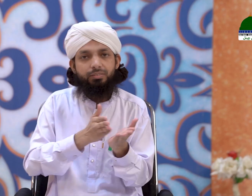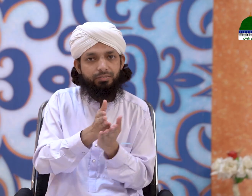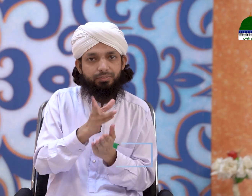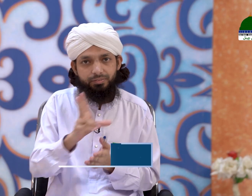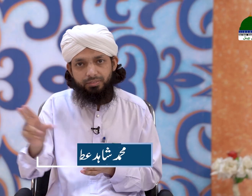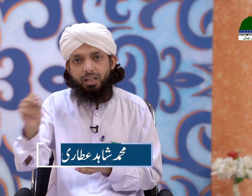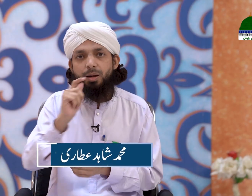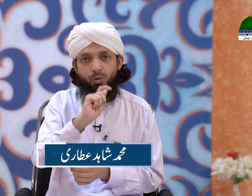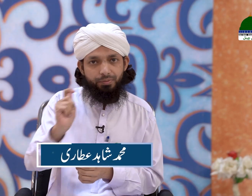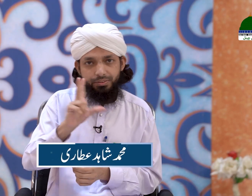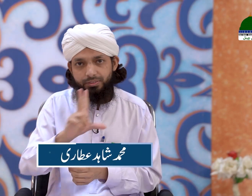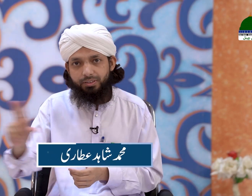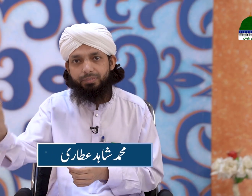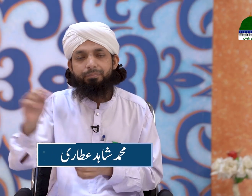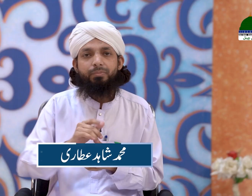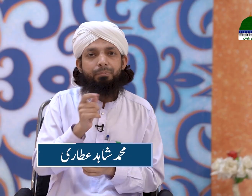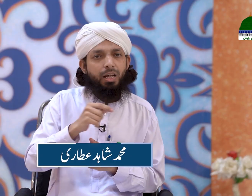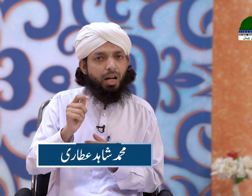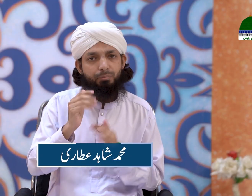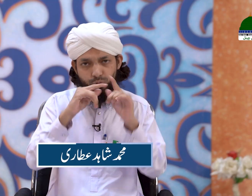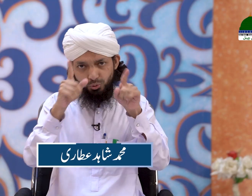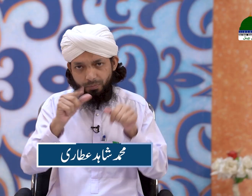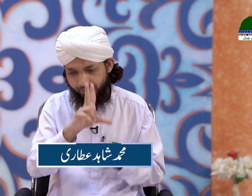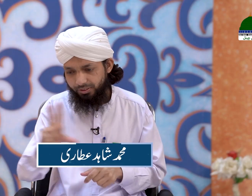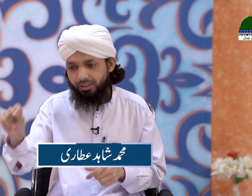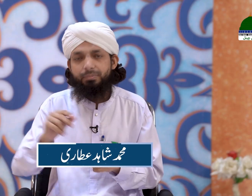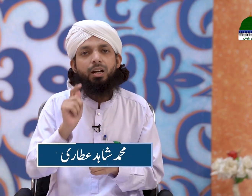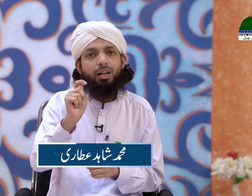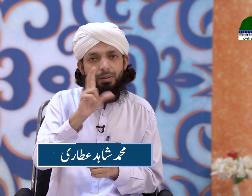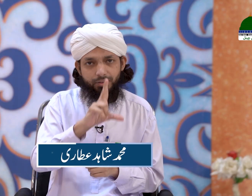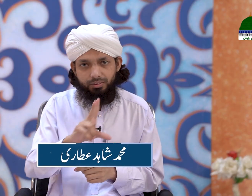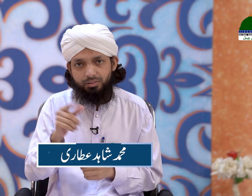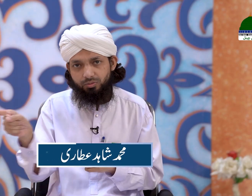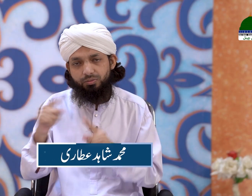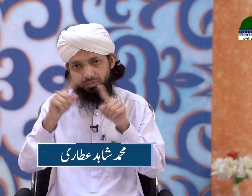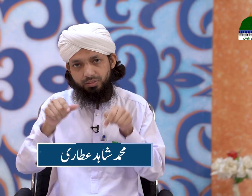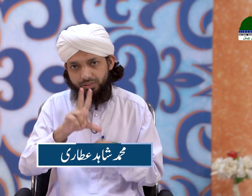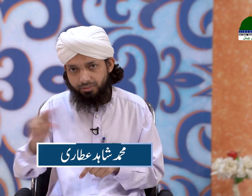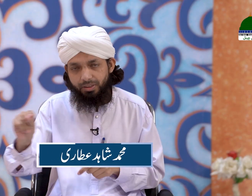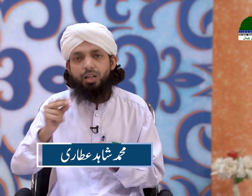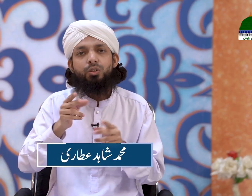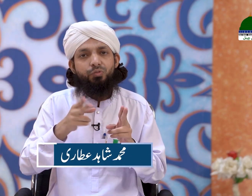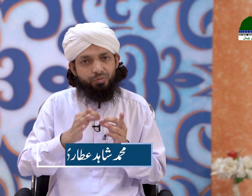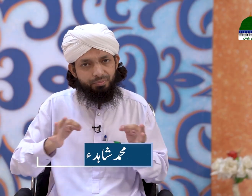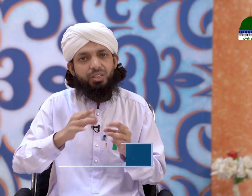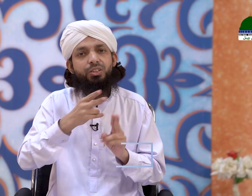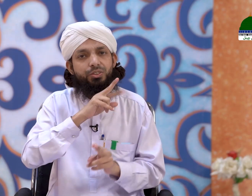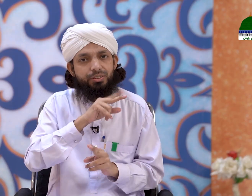آفس جا رہے ہیں، آپ اپنی شاپ پر جا رہے ہیں، آپ جہاں کام کرتے ہیں وہاں جا رہے ہیں، آپ رشتہ داروں کے گھر جا رہے ہیں۔ جاتے جاتے سفر